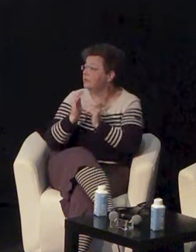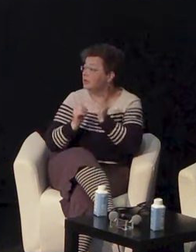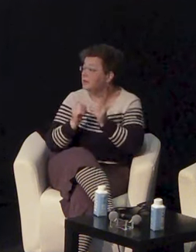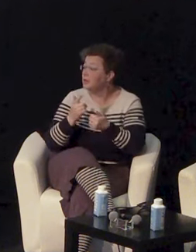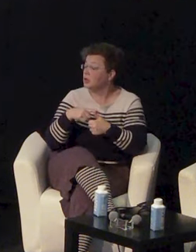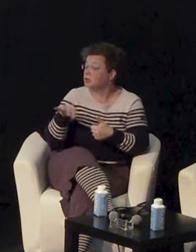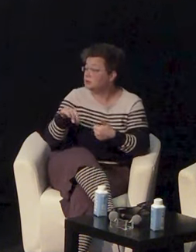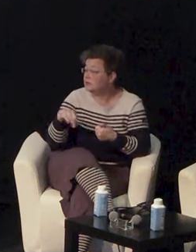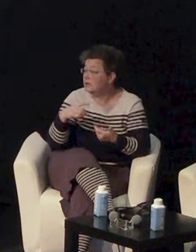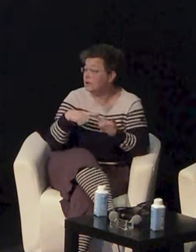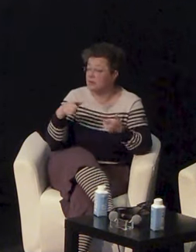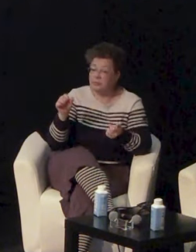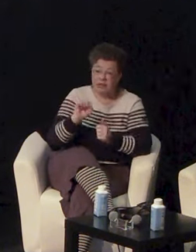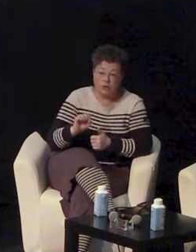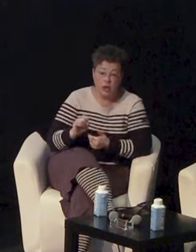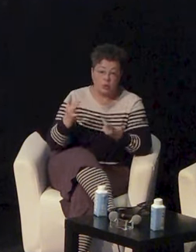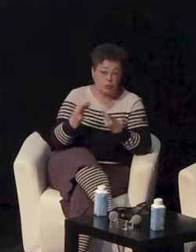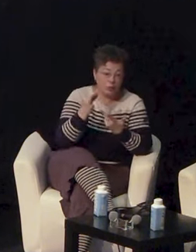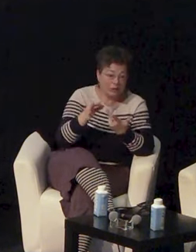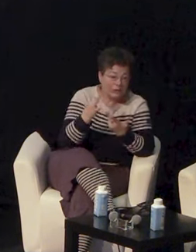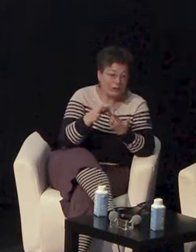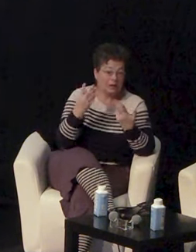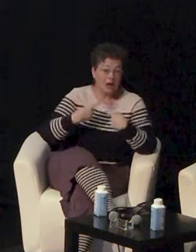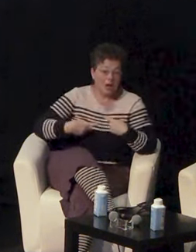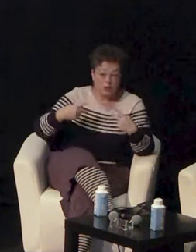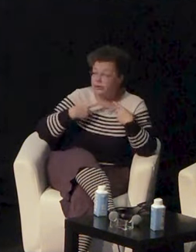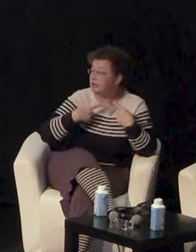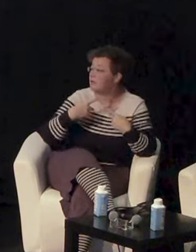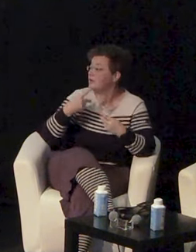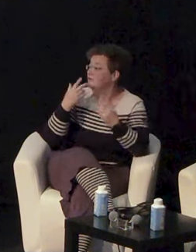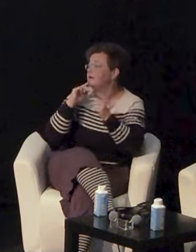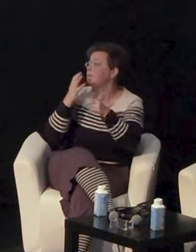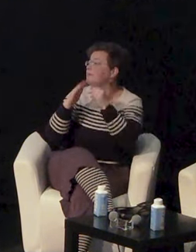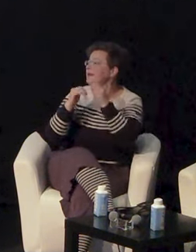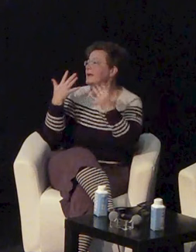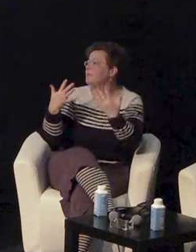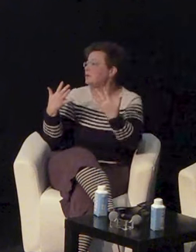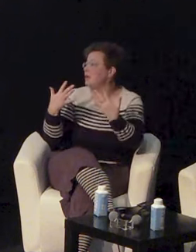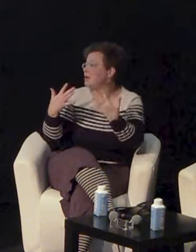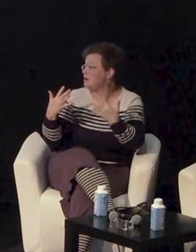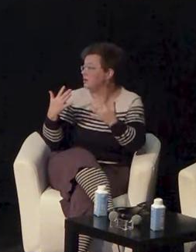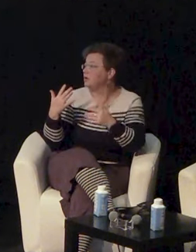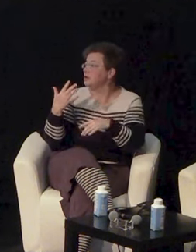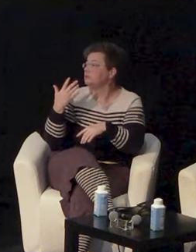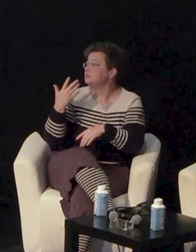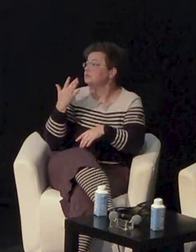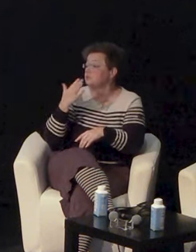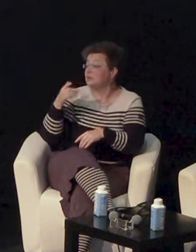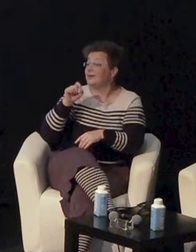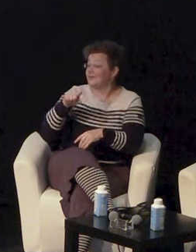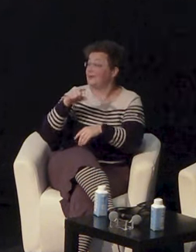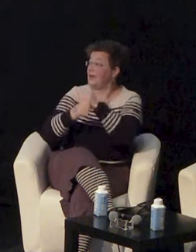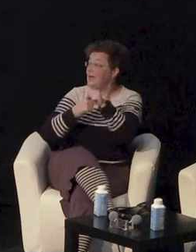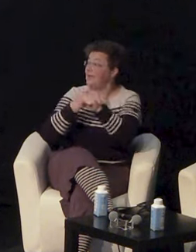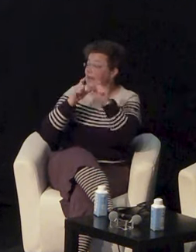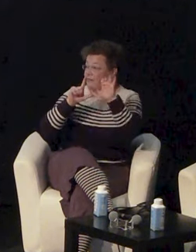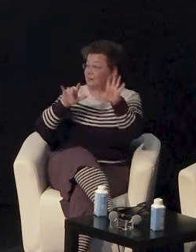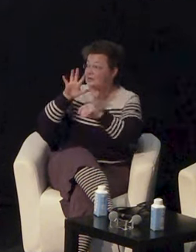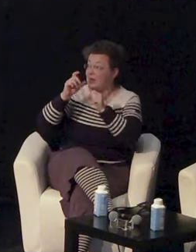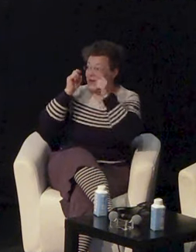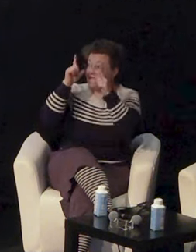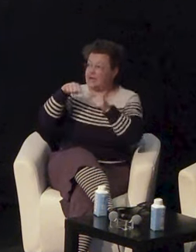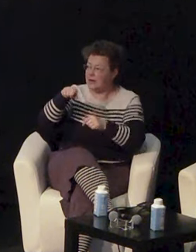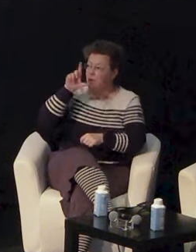Pour juste rentrer dans un métier très pratique, faire du ménage, de la couture, dans les ateliers, des métiers manuels avant